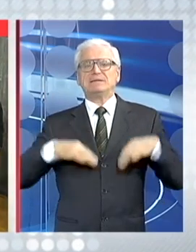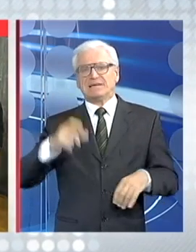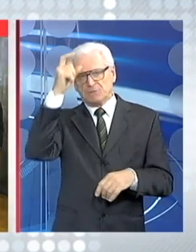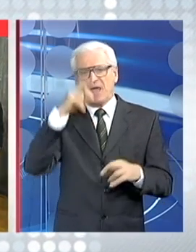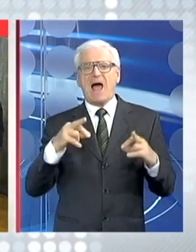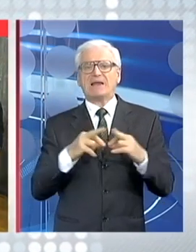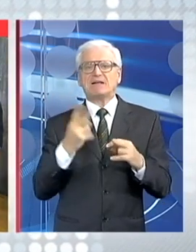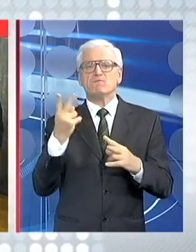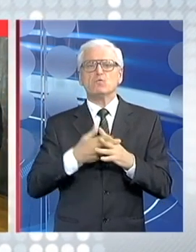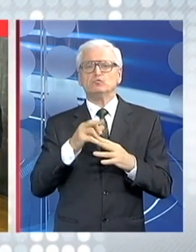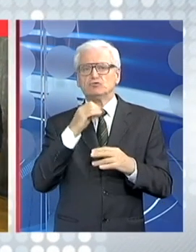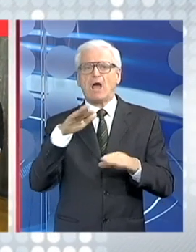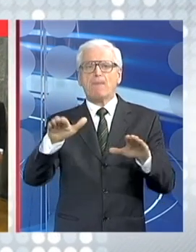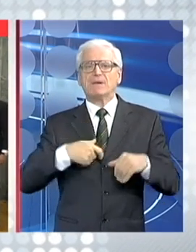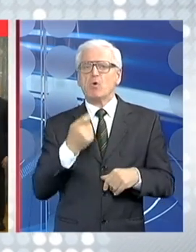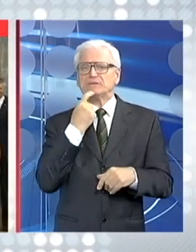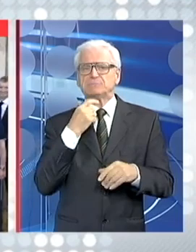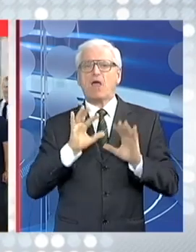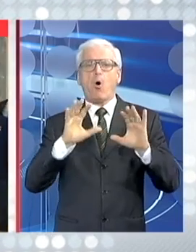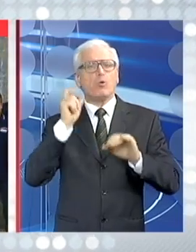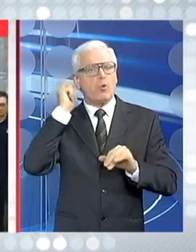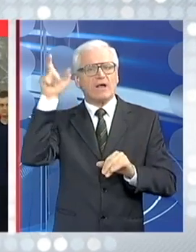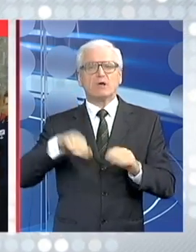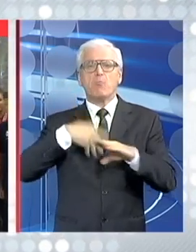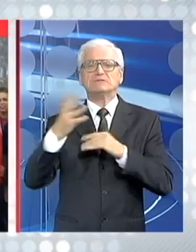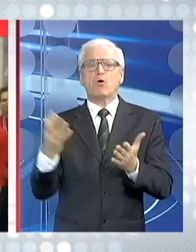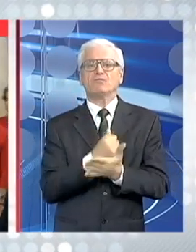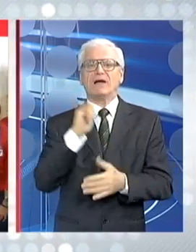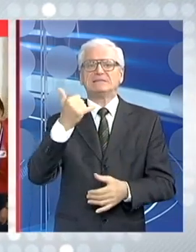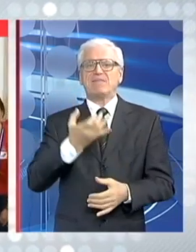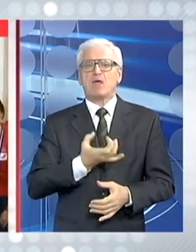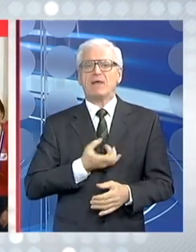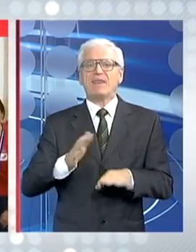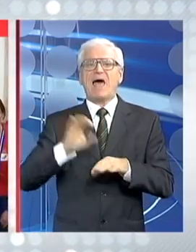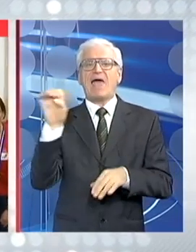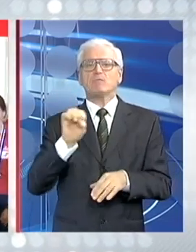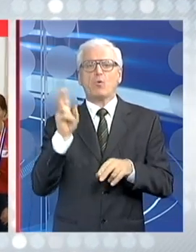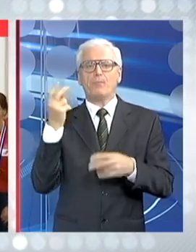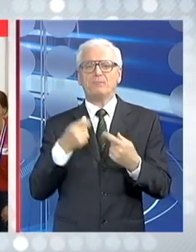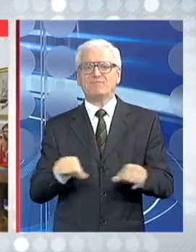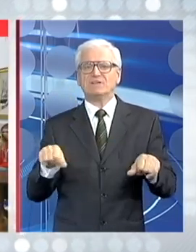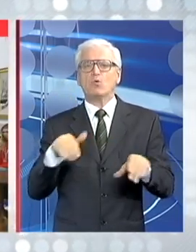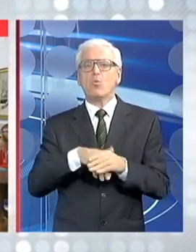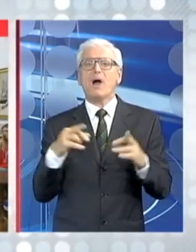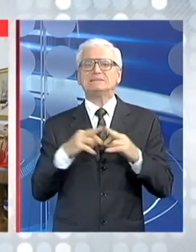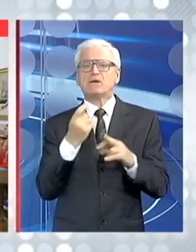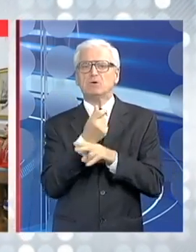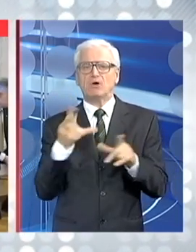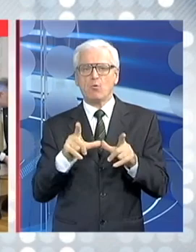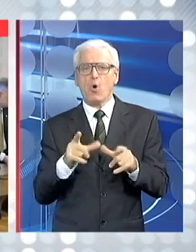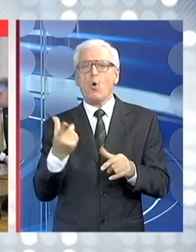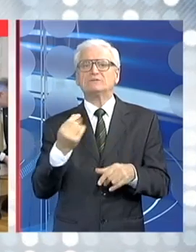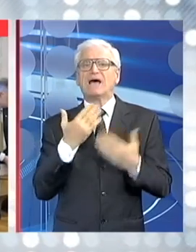Predsednik Aleksandar Vučić primio je srpske odbojkašice posle osvajanja zlatne medalje na Evropskom prvenstvu u Azerbejdžanu i Gruziji.